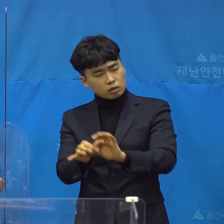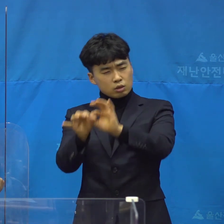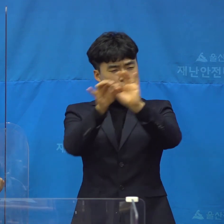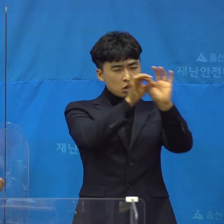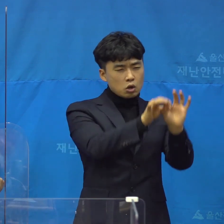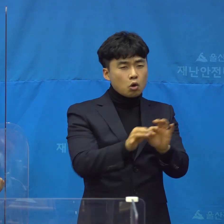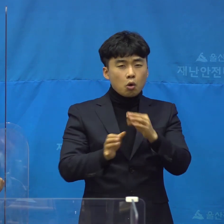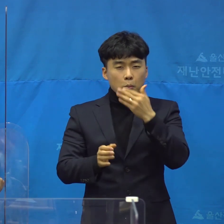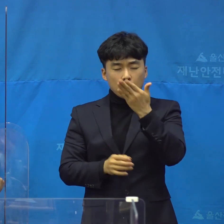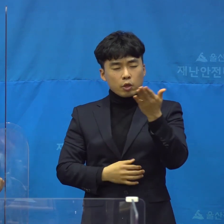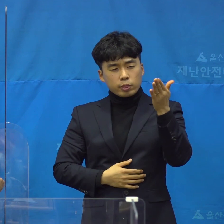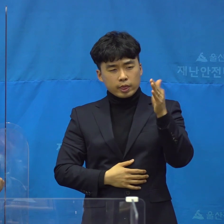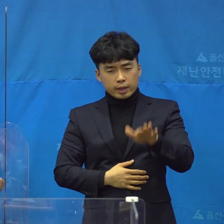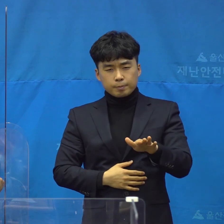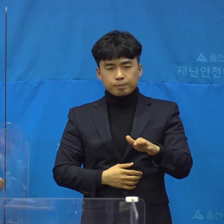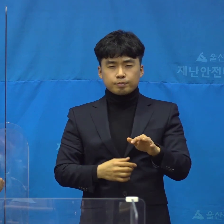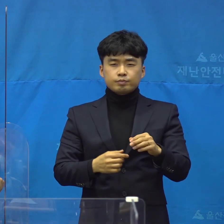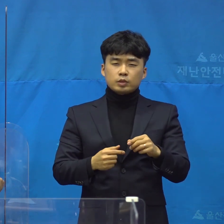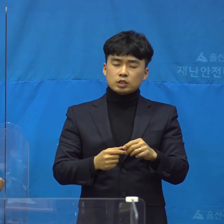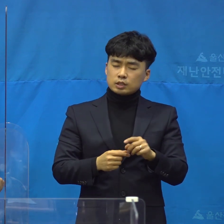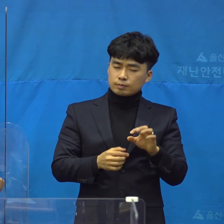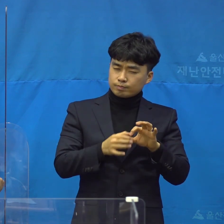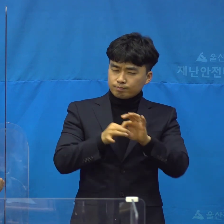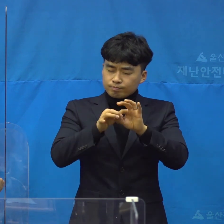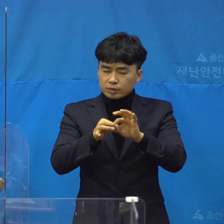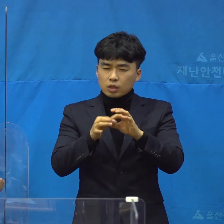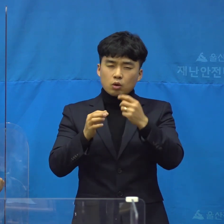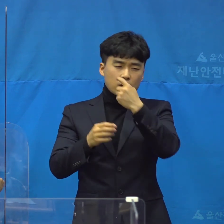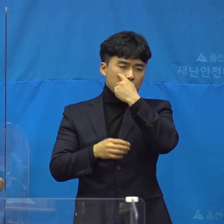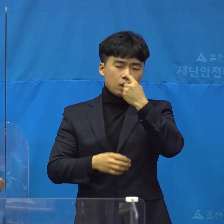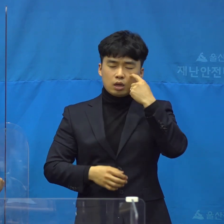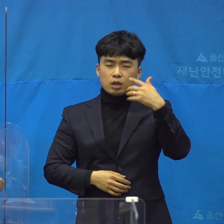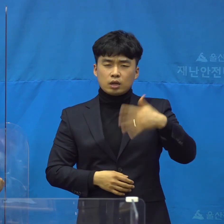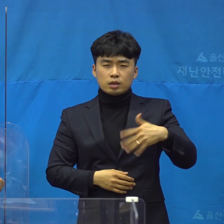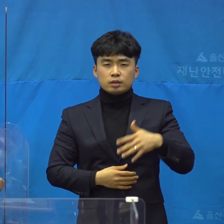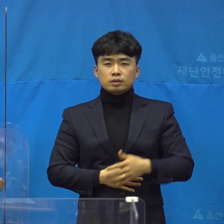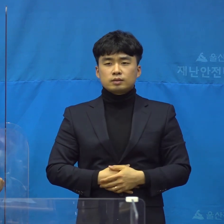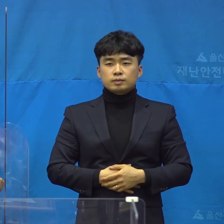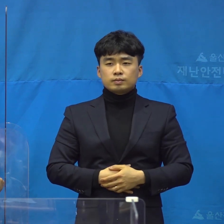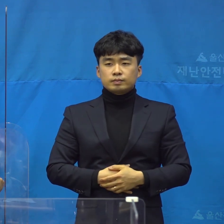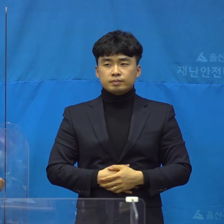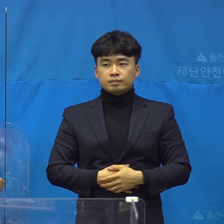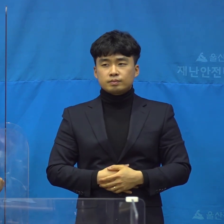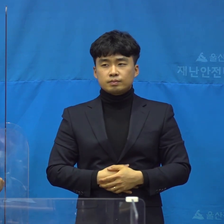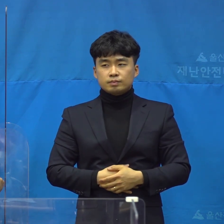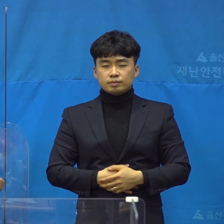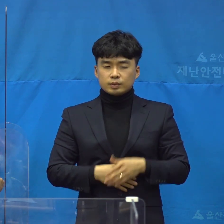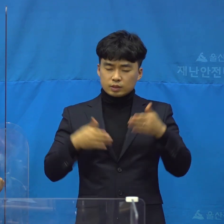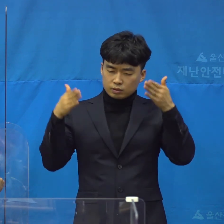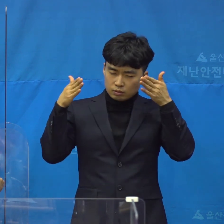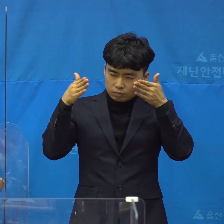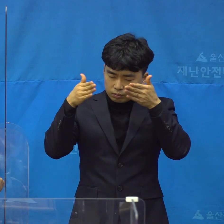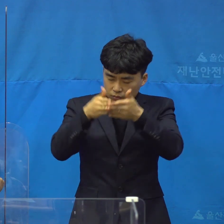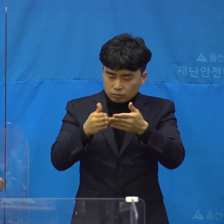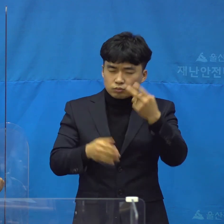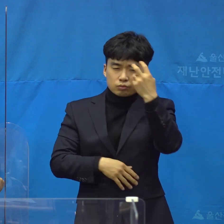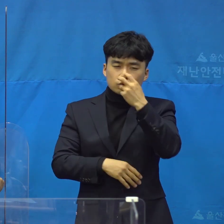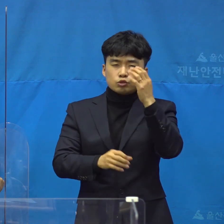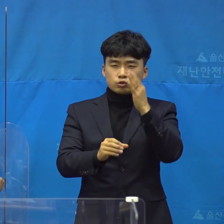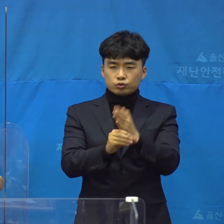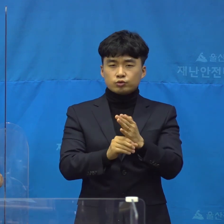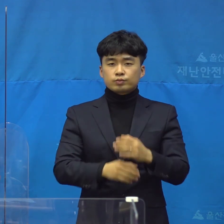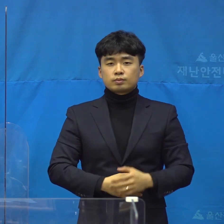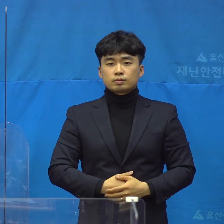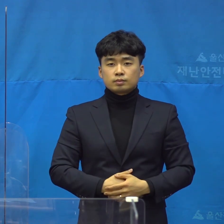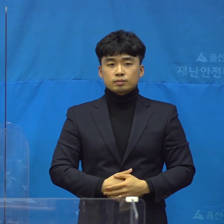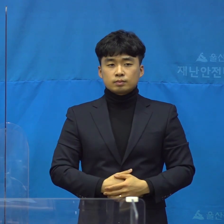연결고리가 엮어지는데 지금 그거는 아직 찾지는 못하고 있어요. 아마 그쪽으로 지금 포커스를 맞춰서 지금 찾고 있는